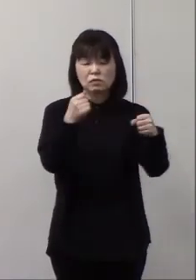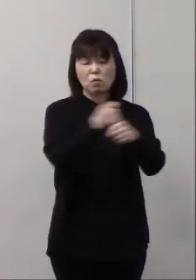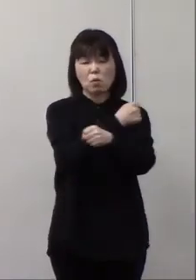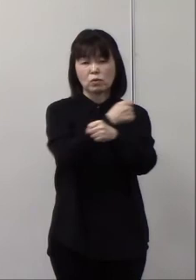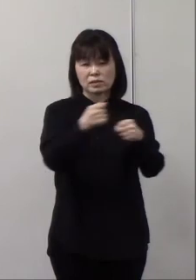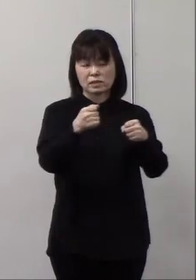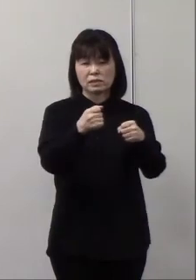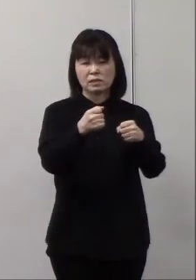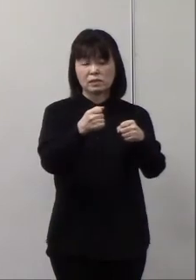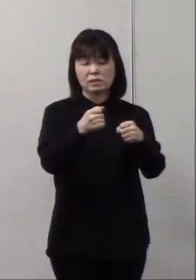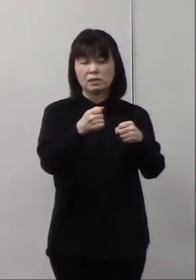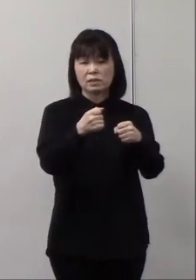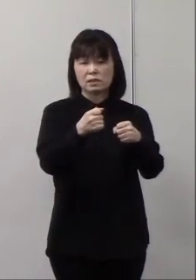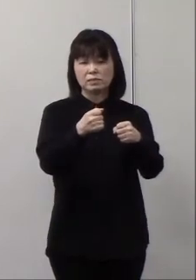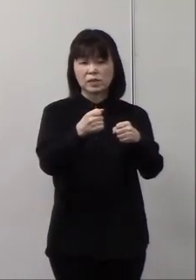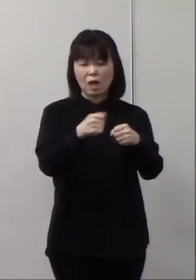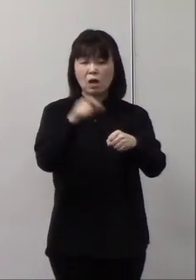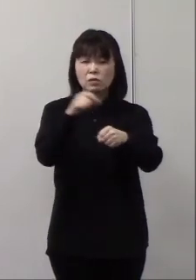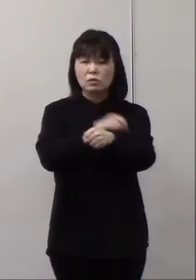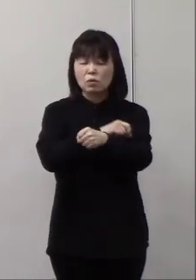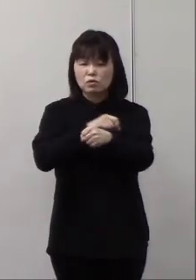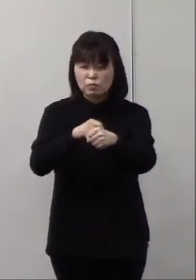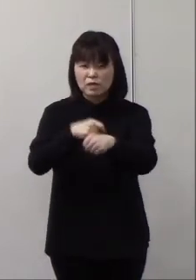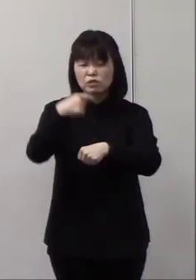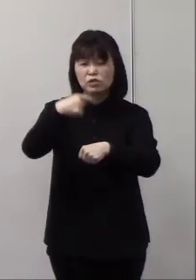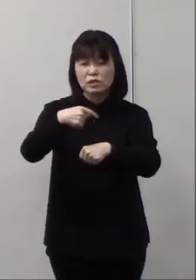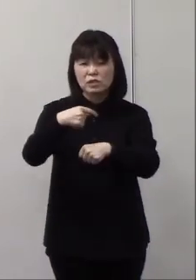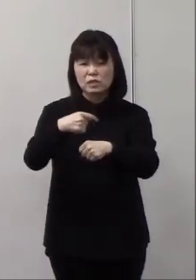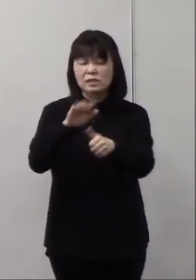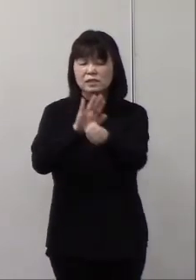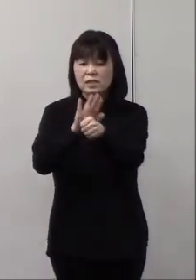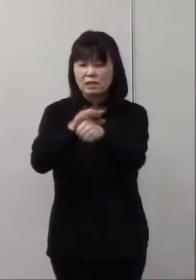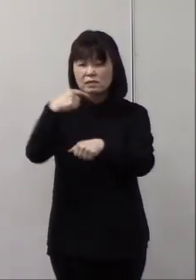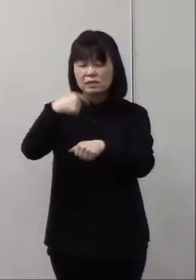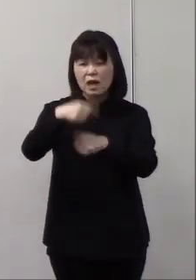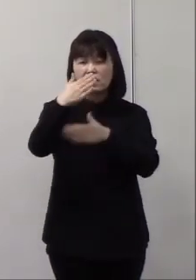また特別支援学級の工事、